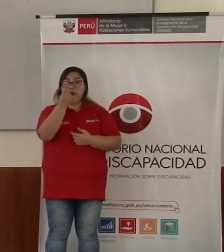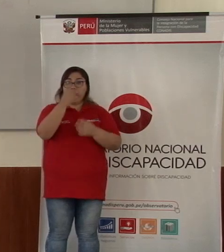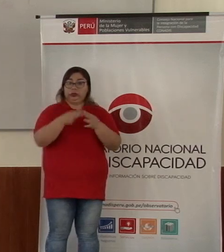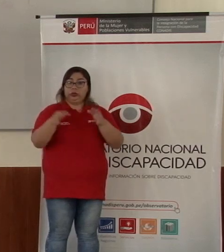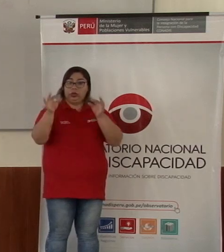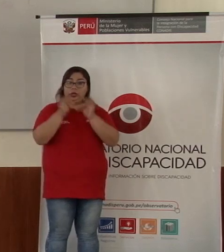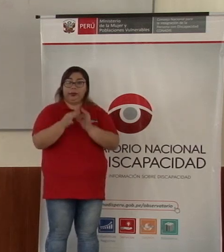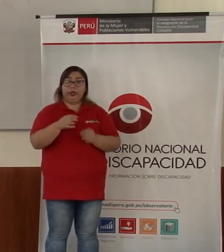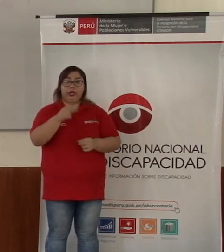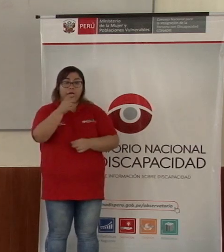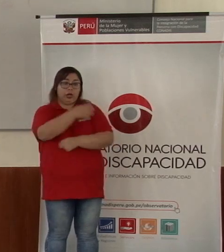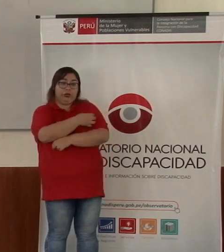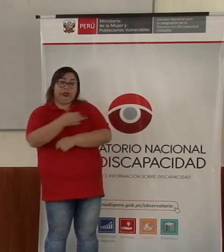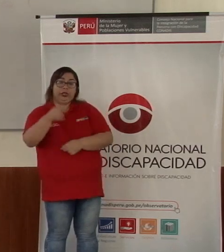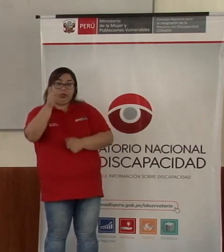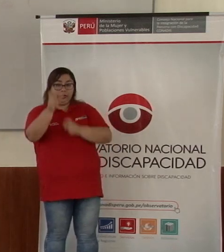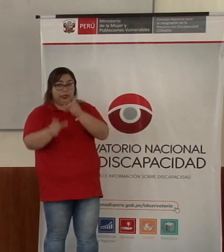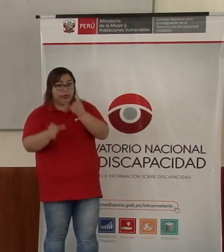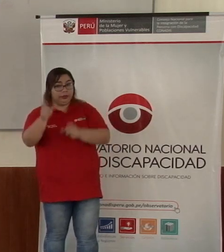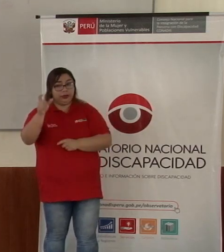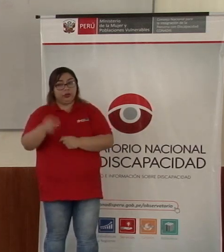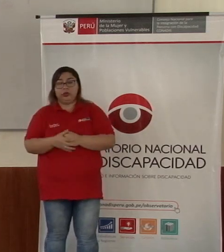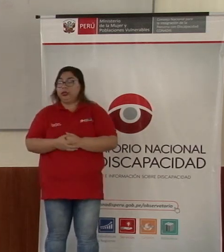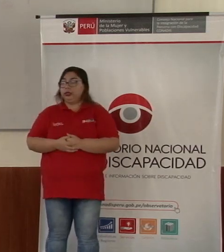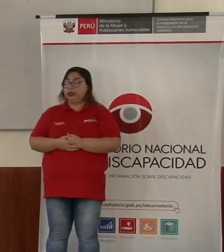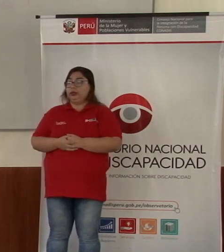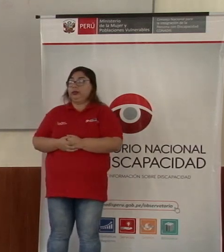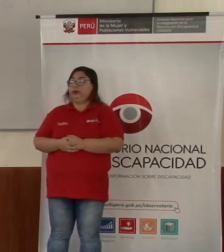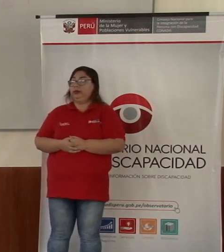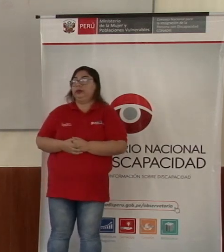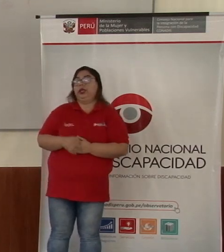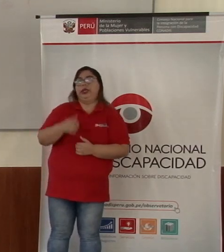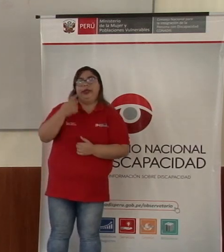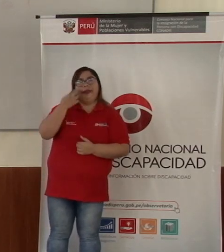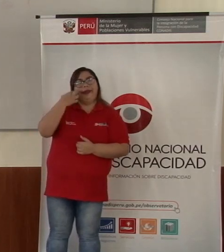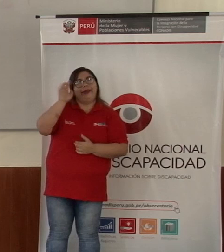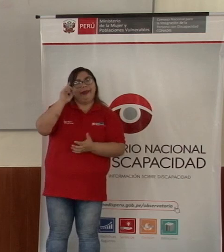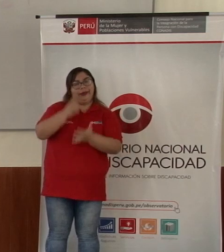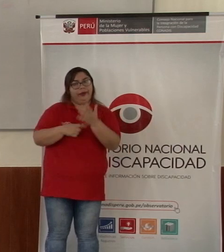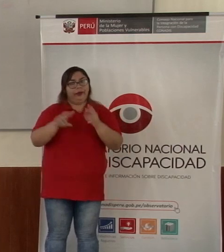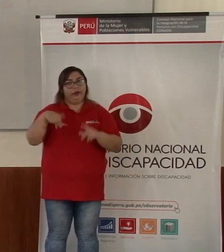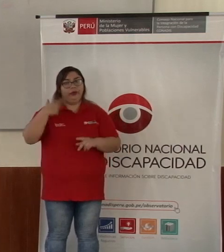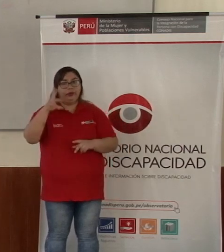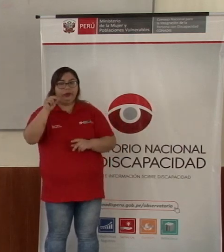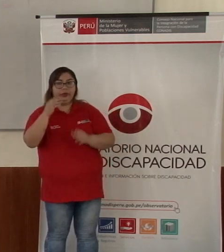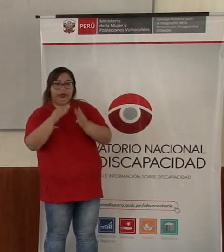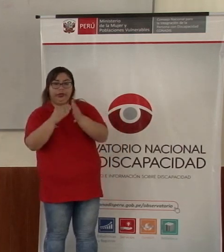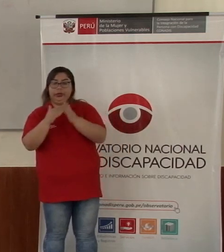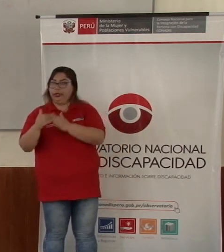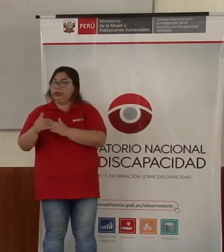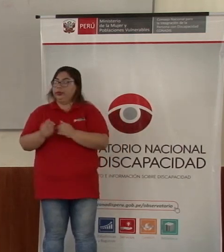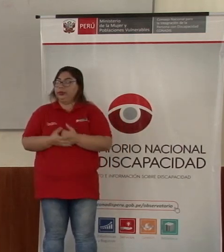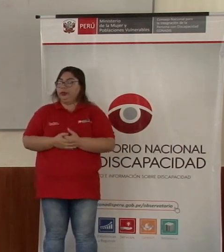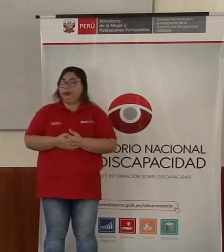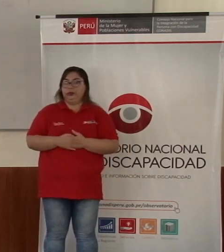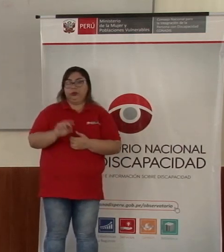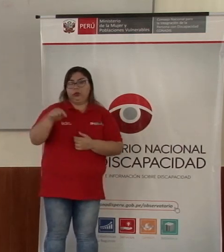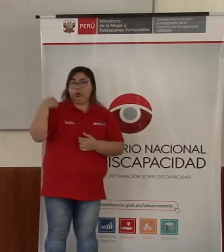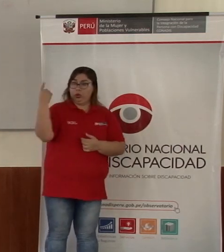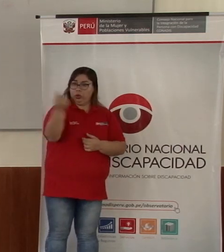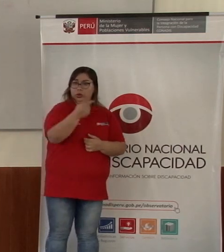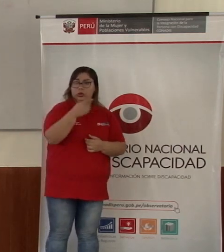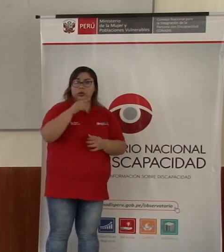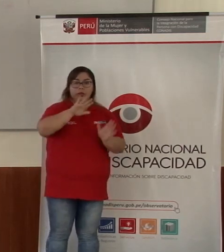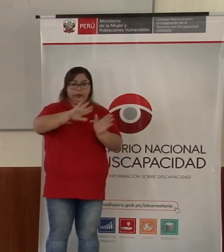Solamente gozan los derechos civiles las personas que no están establecidas dentro de la excepción. O sea, todos menos las personas